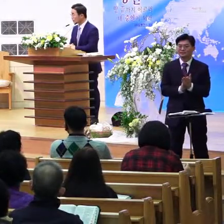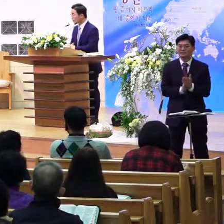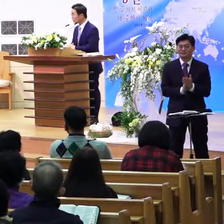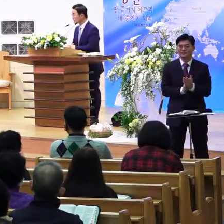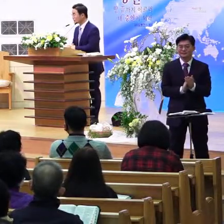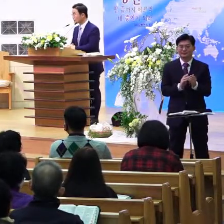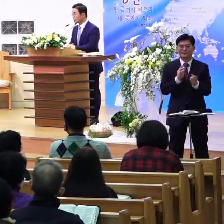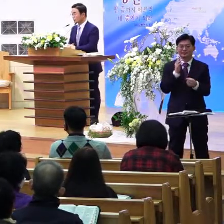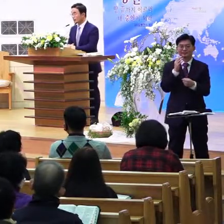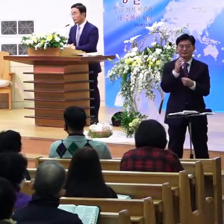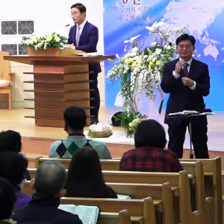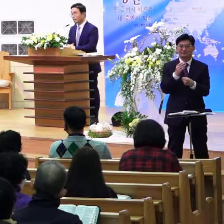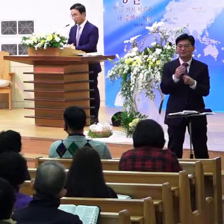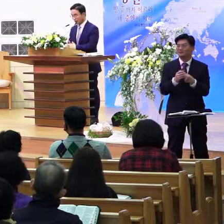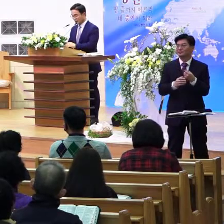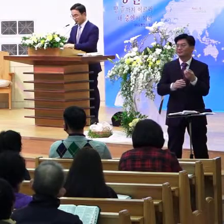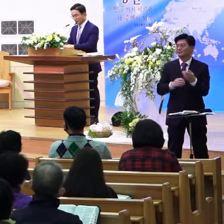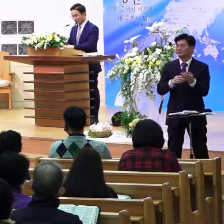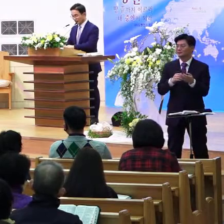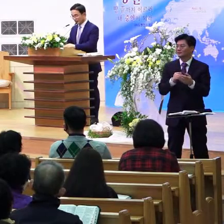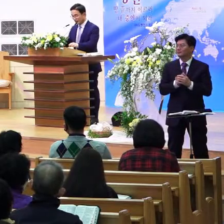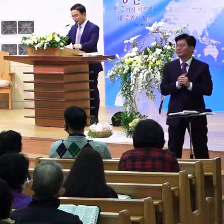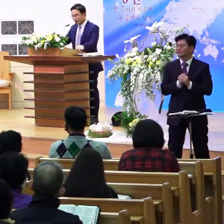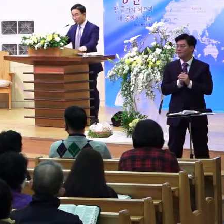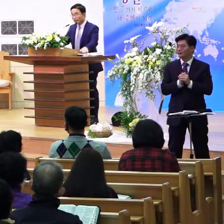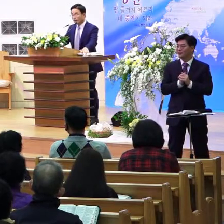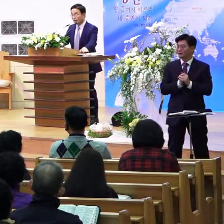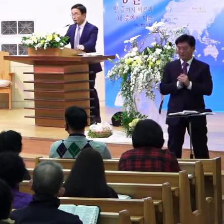하나님께 영광의 박수가 될 것입니다.